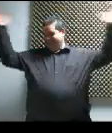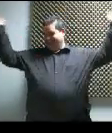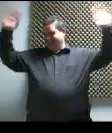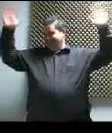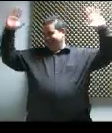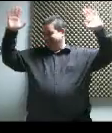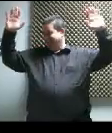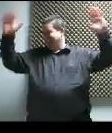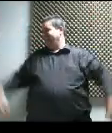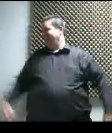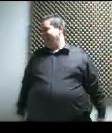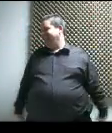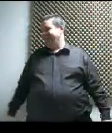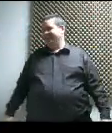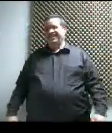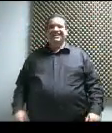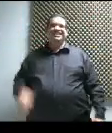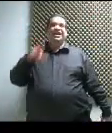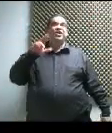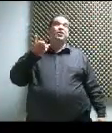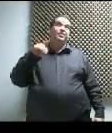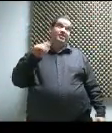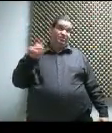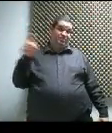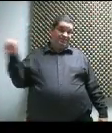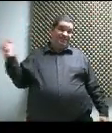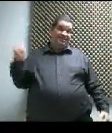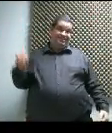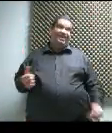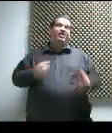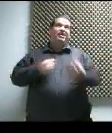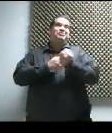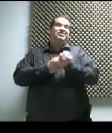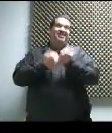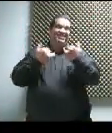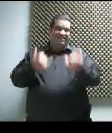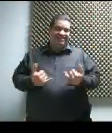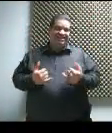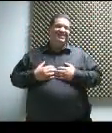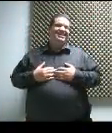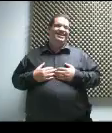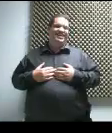¡Arriba las manos, reina! Y a Roberto. Y a Roberto, que ahí de groupie. Exacto.